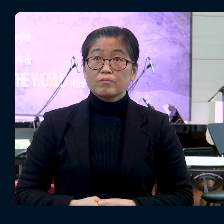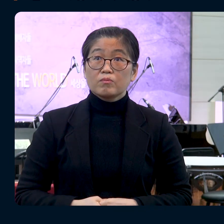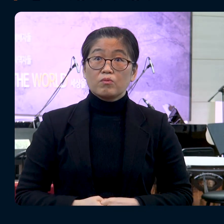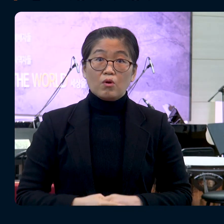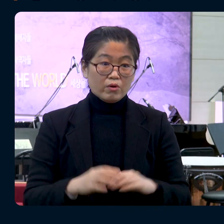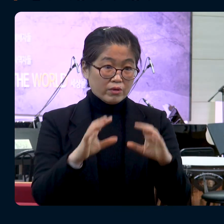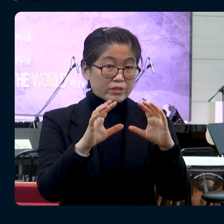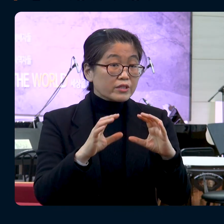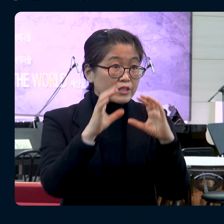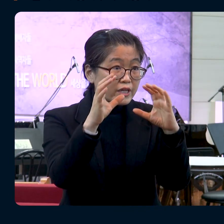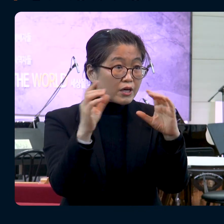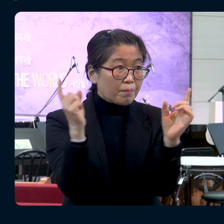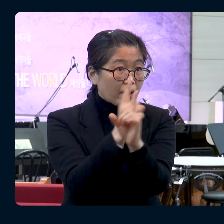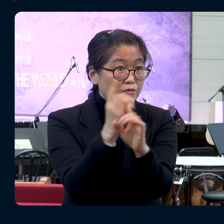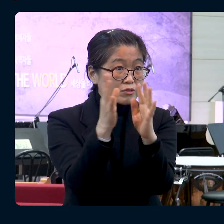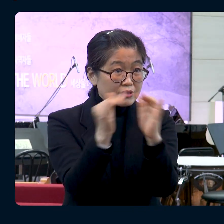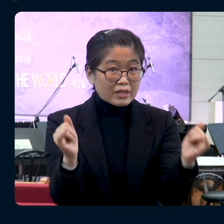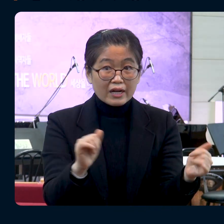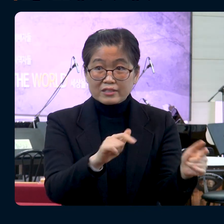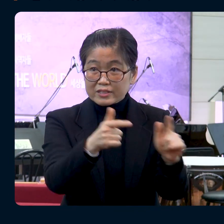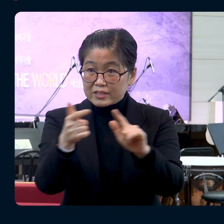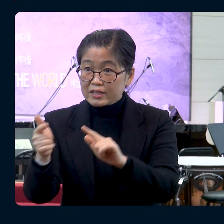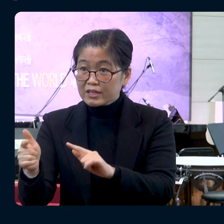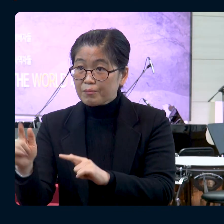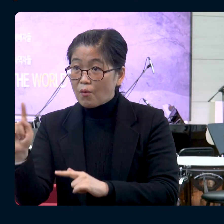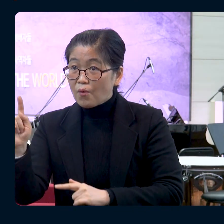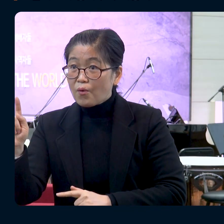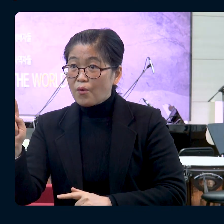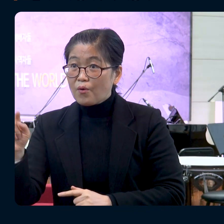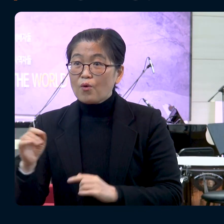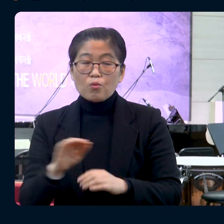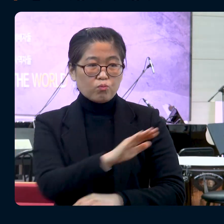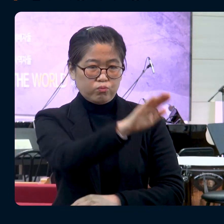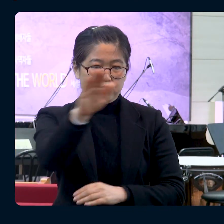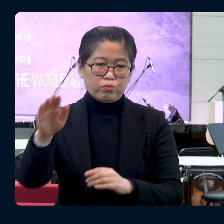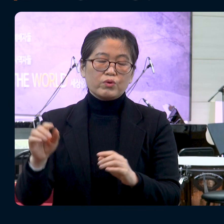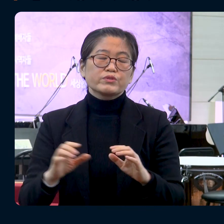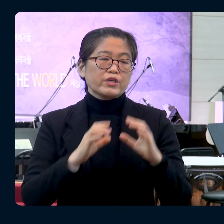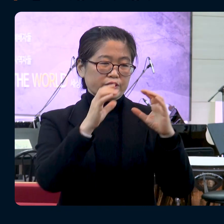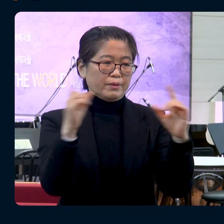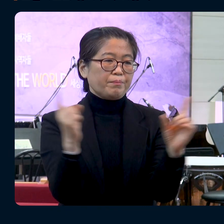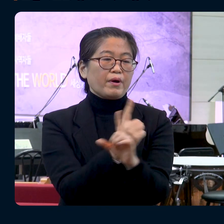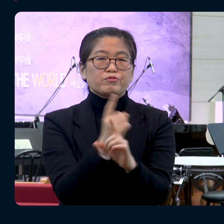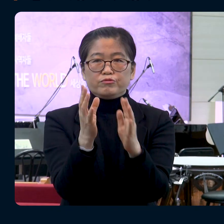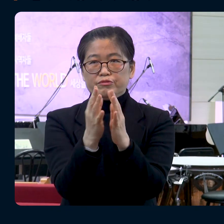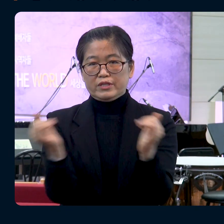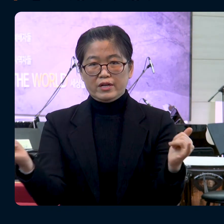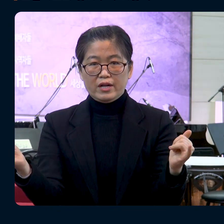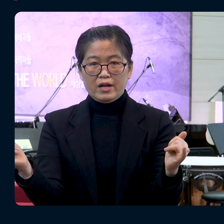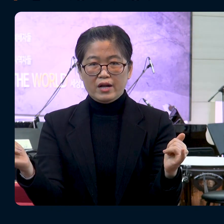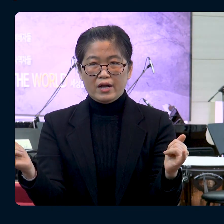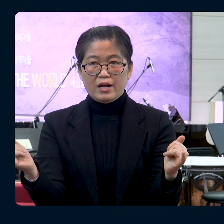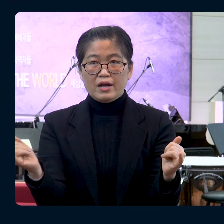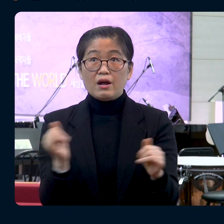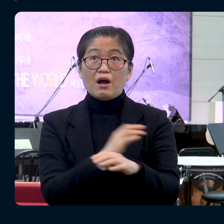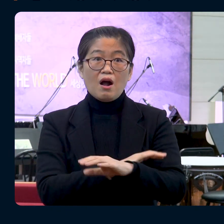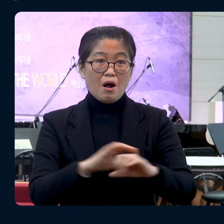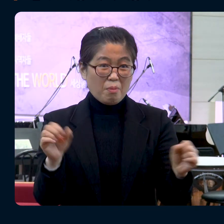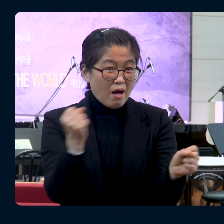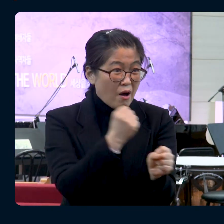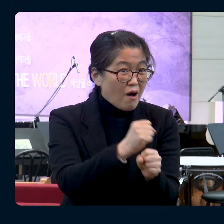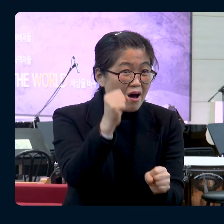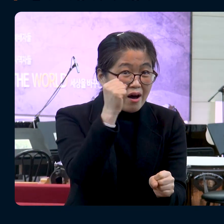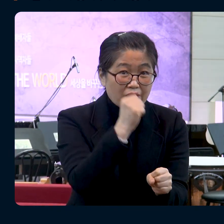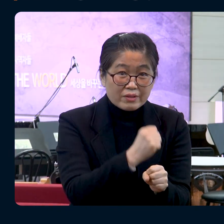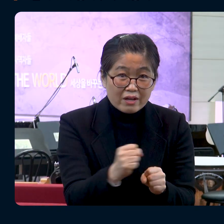이 세상을 바꾸는 자들, 그렇습니다. 우리는 세상을 바꾸는 자들입니다. 정말 허황되다,